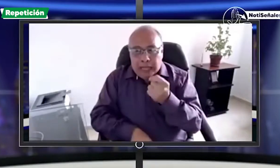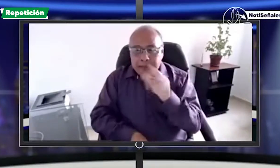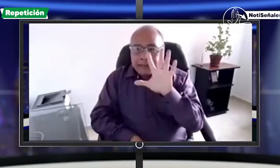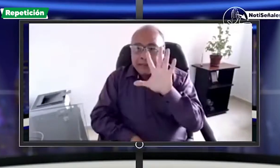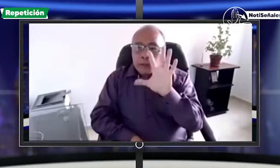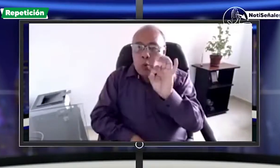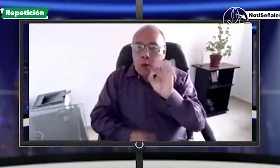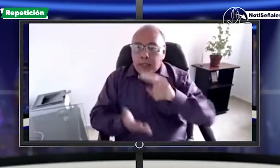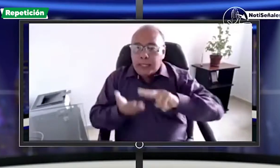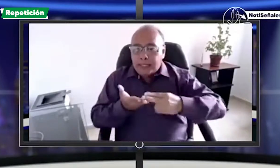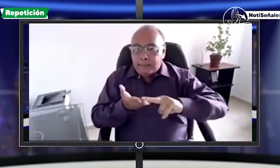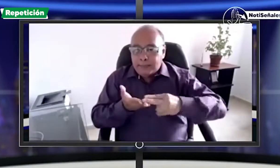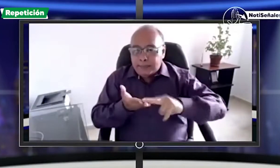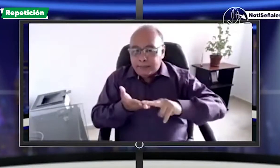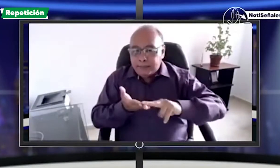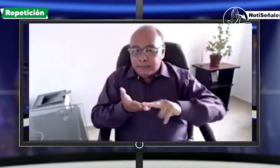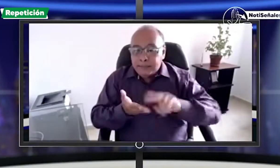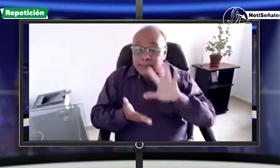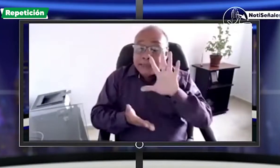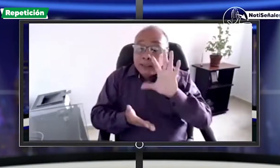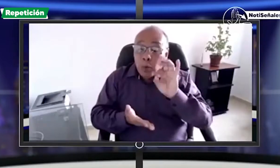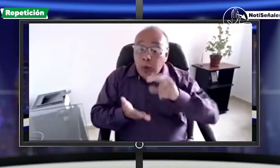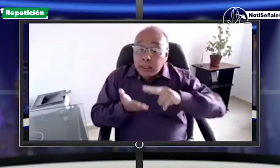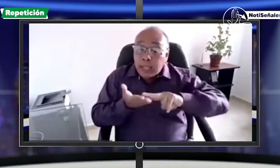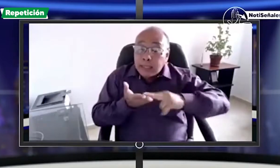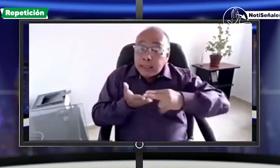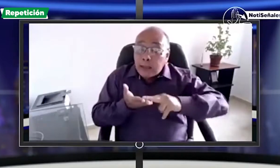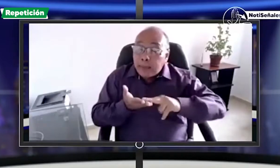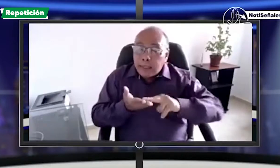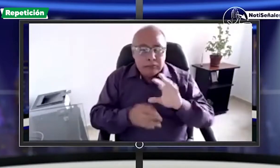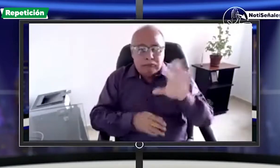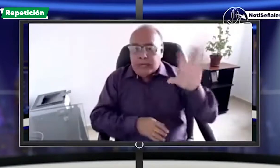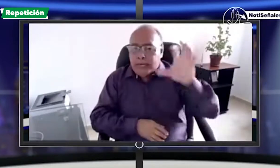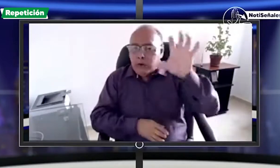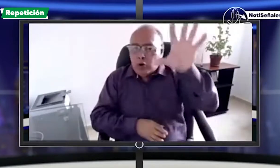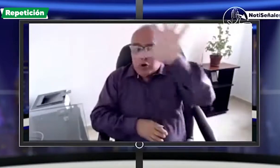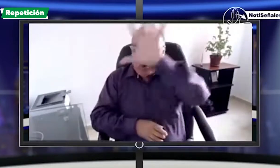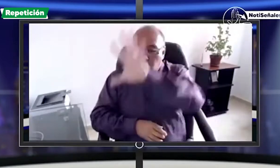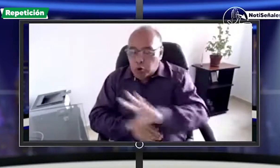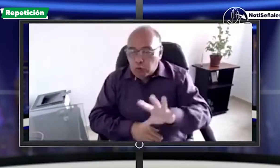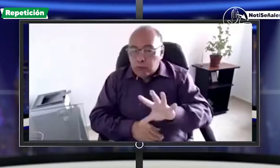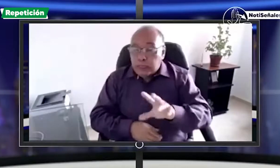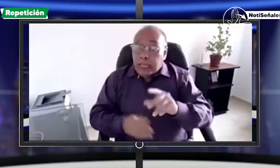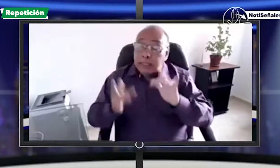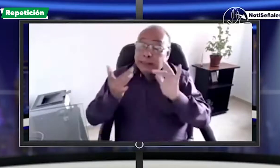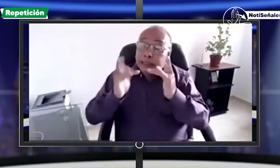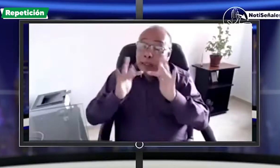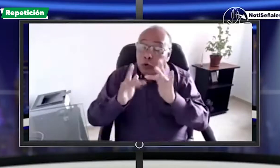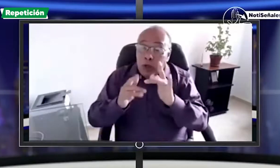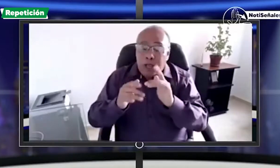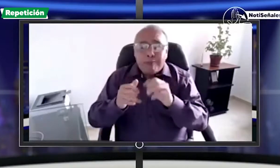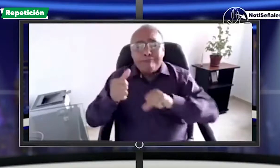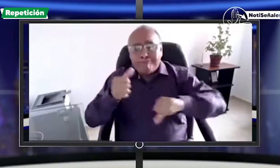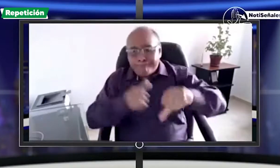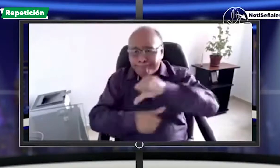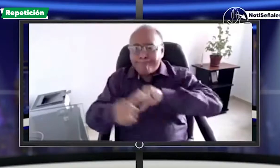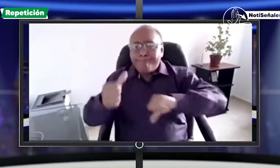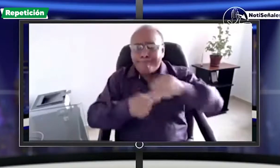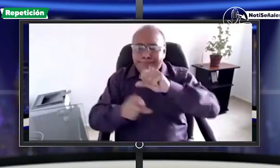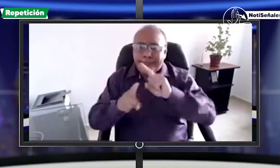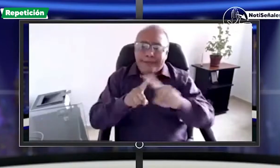aquí en este momento tenemos 50 intérpretes que hacen parte pues de muchas